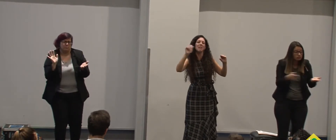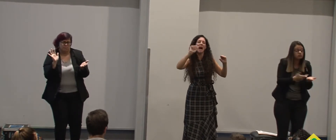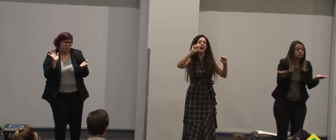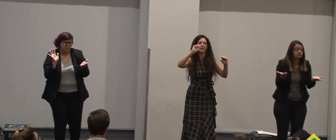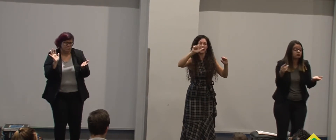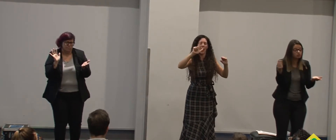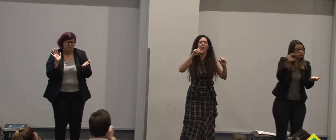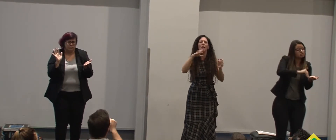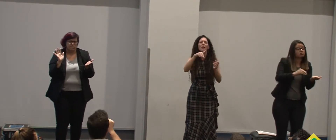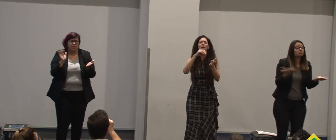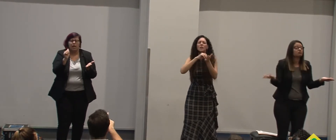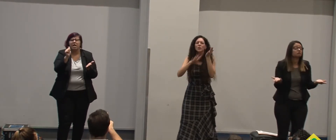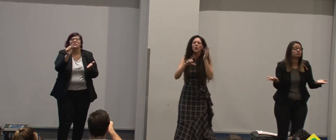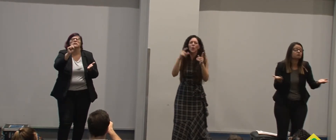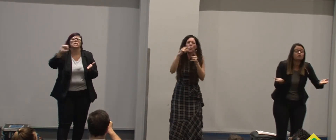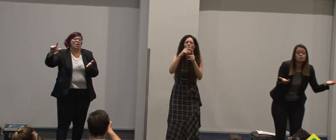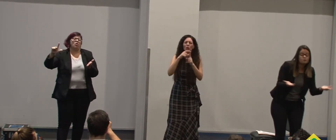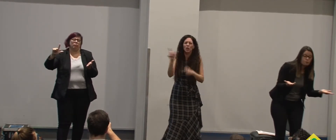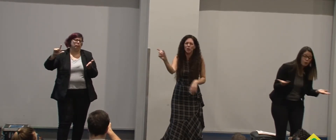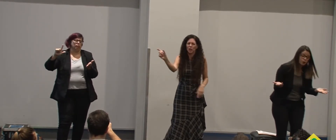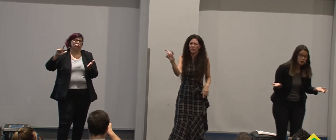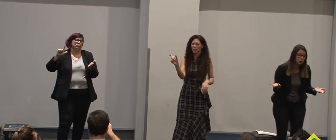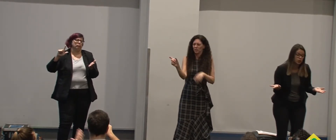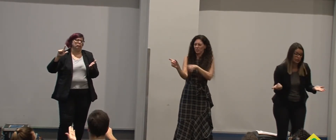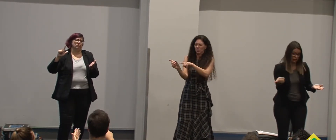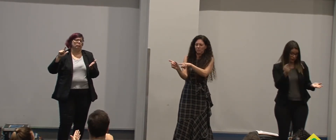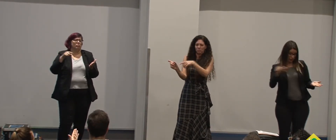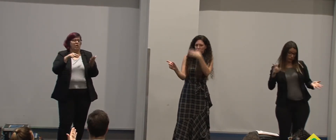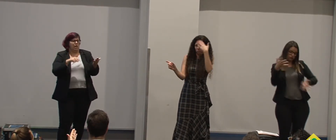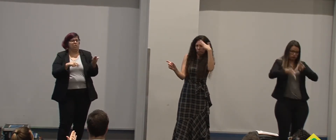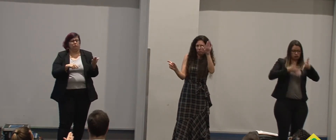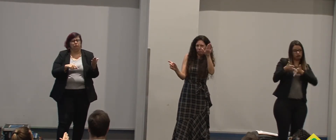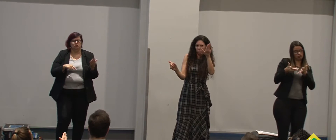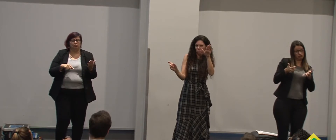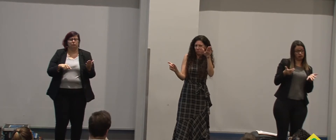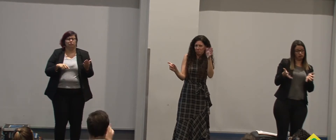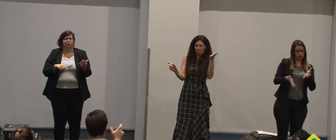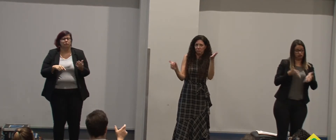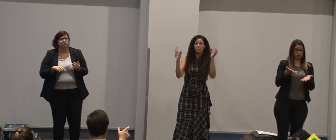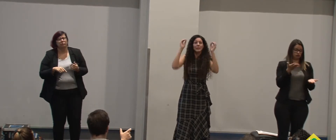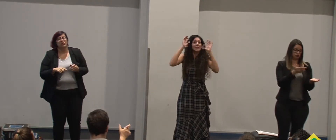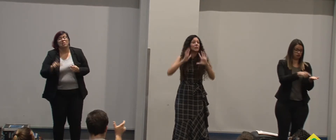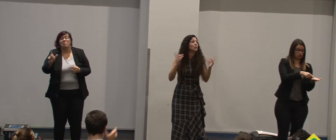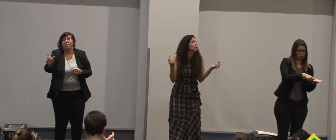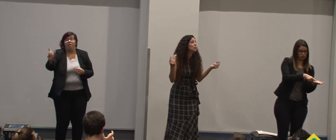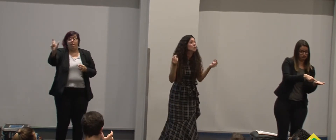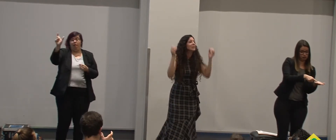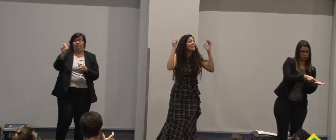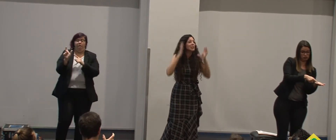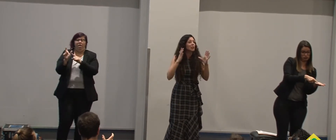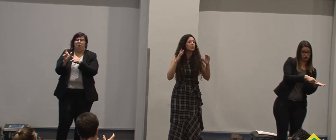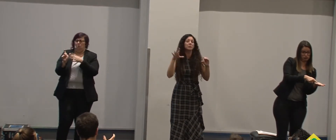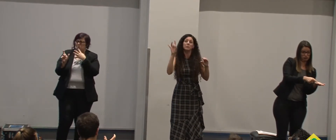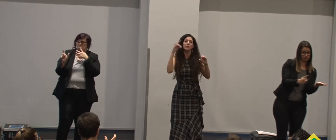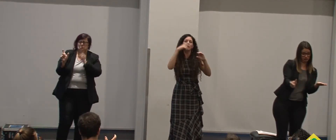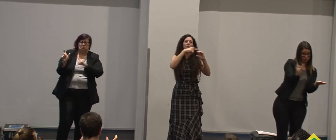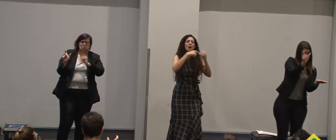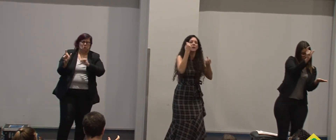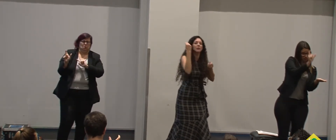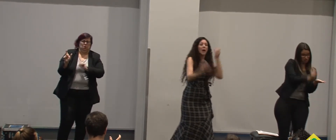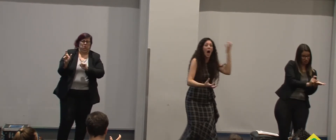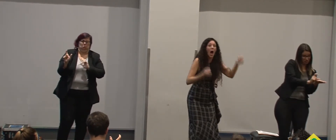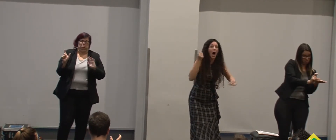né? Envolvendo um recheio, esses alunos, por exemplo, eles podem serem apresentados a uma palavra em